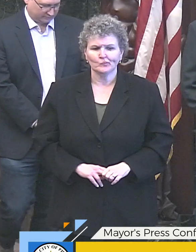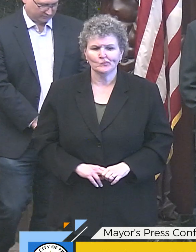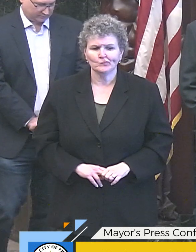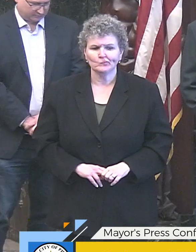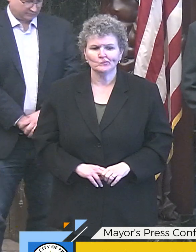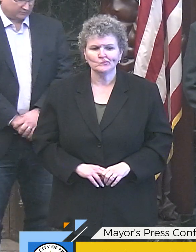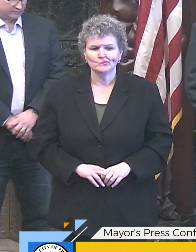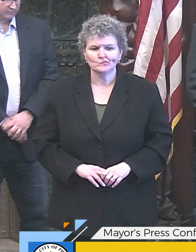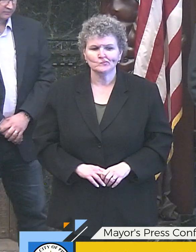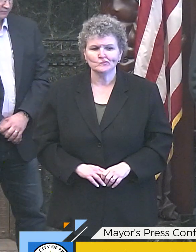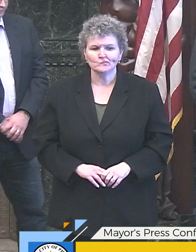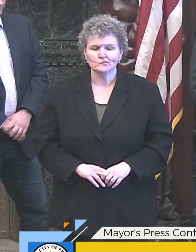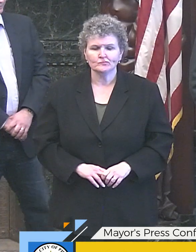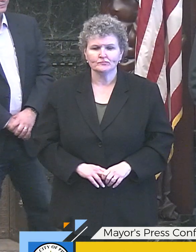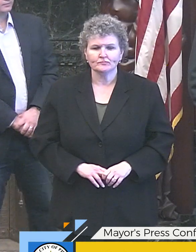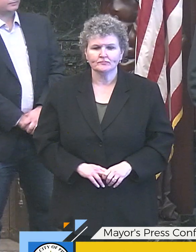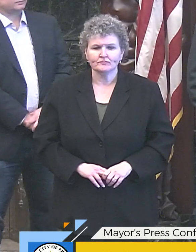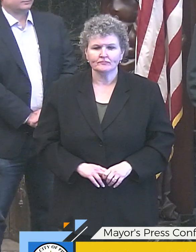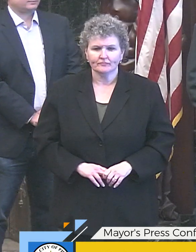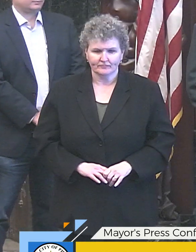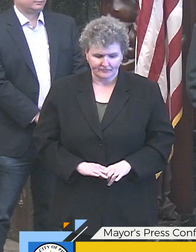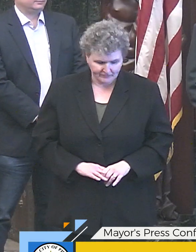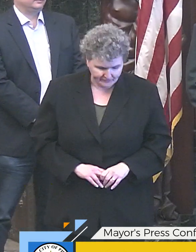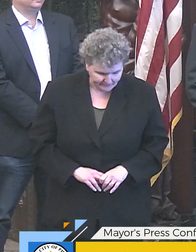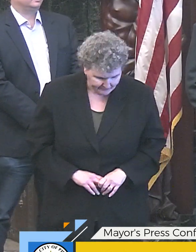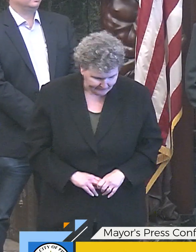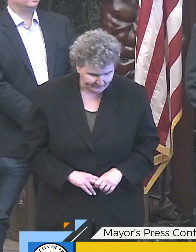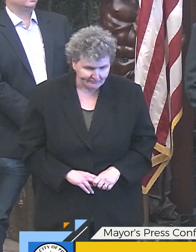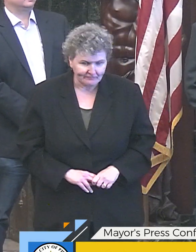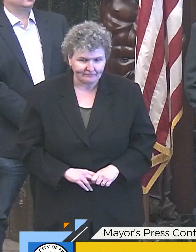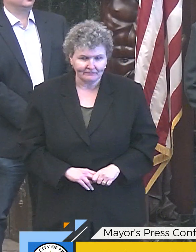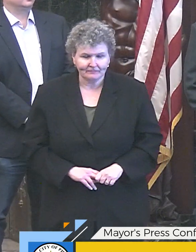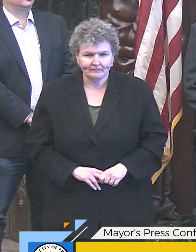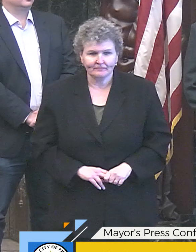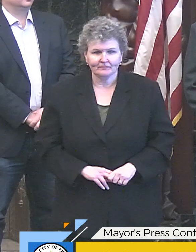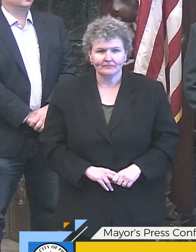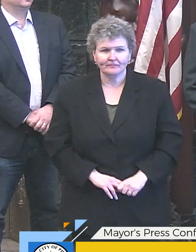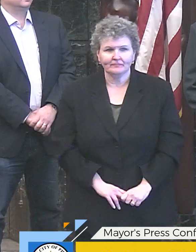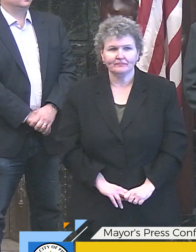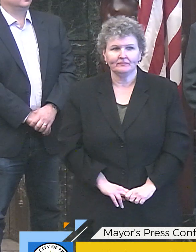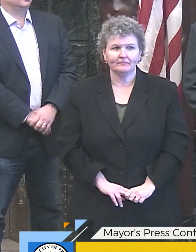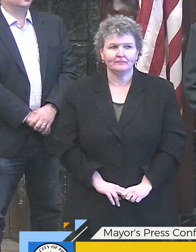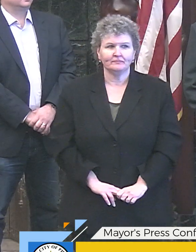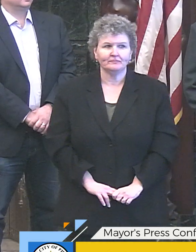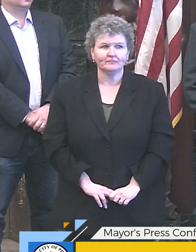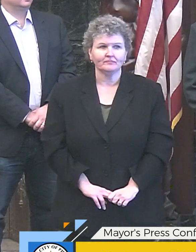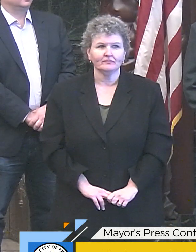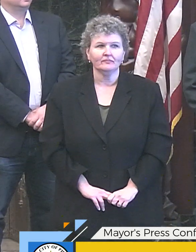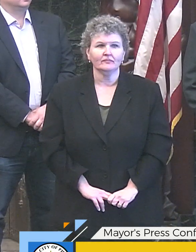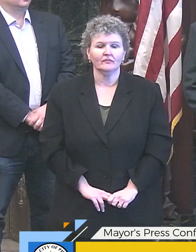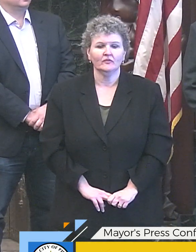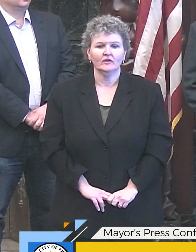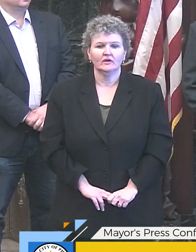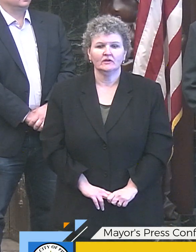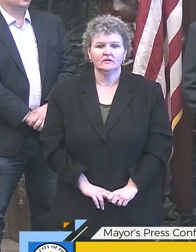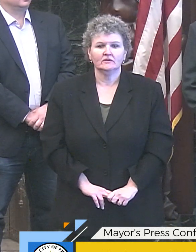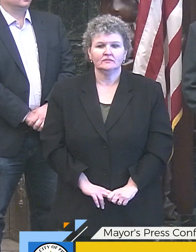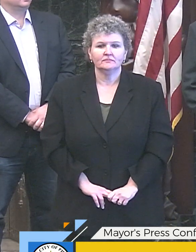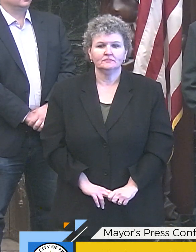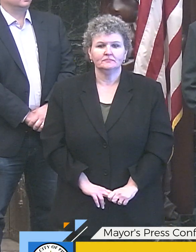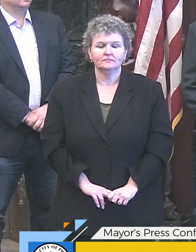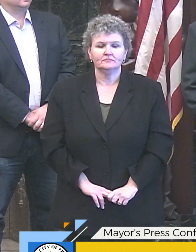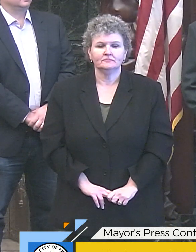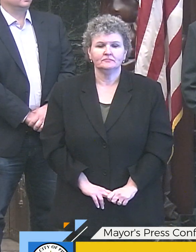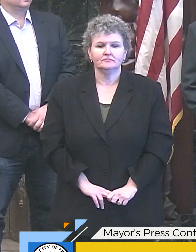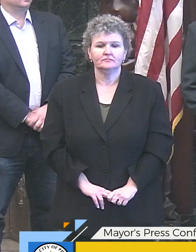organizaciones comunitarias en el norte de la ciudad y la falta de apoyo para las comunidades en el sur de la ciudad con respecto a la distribución de alimentos. Sí, la